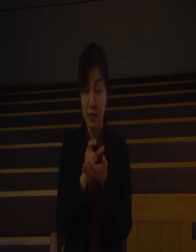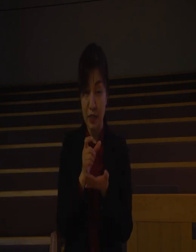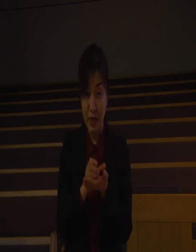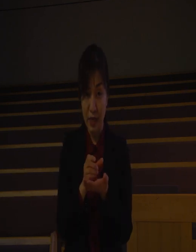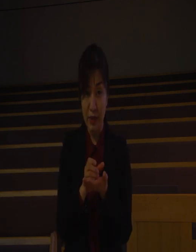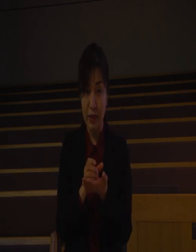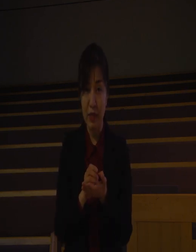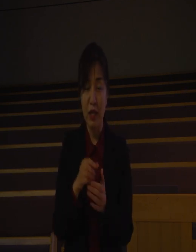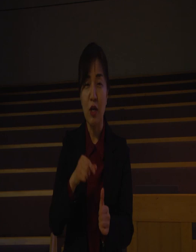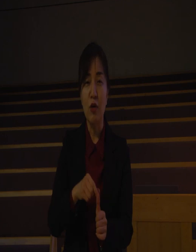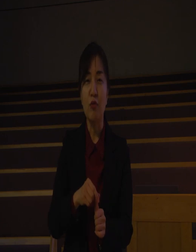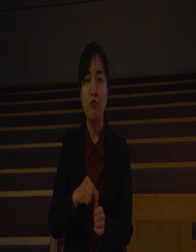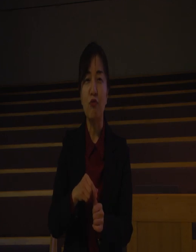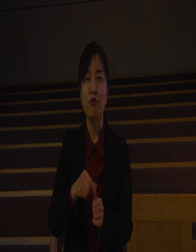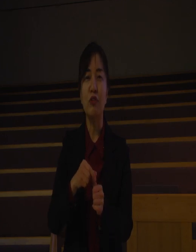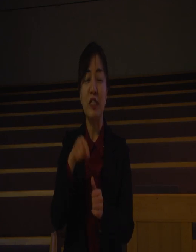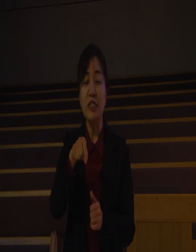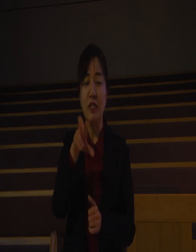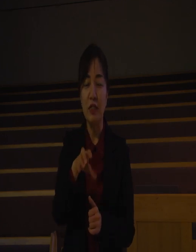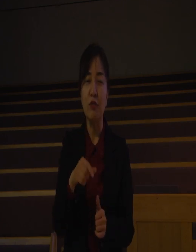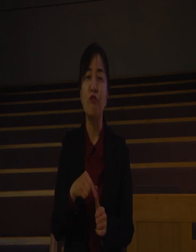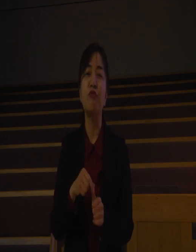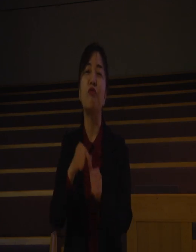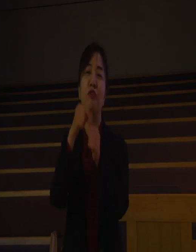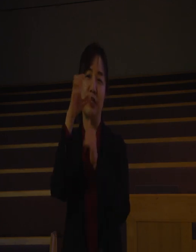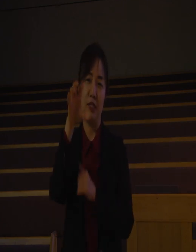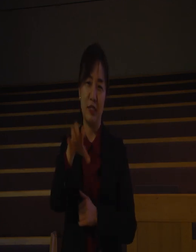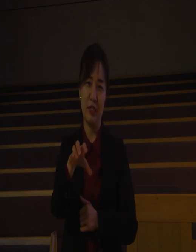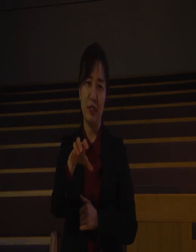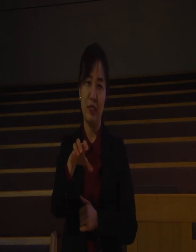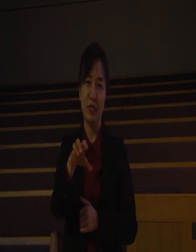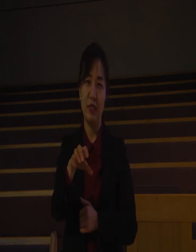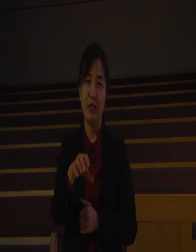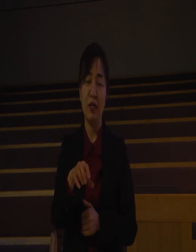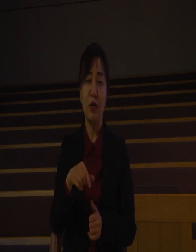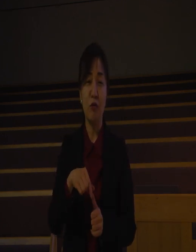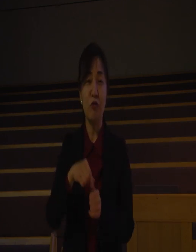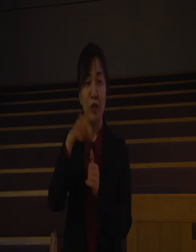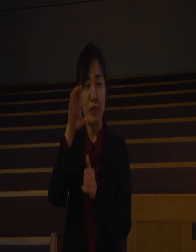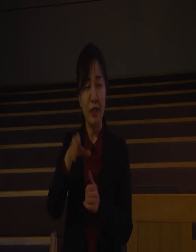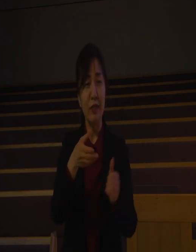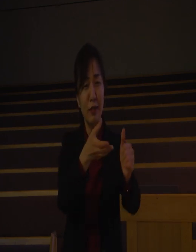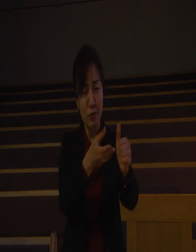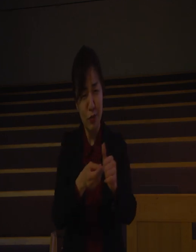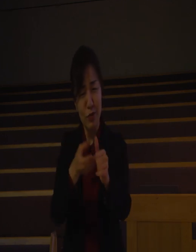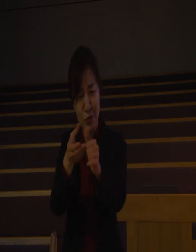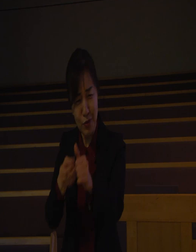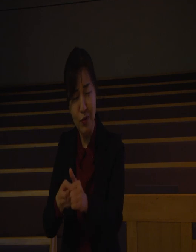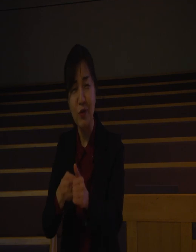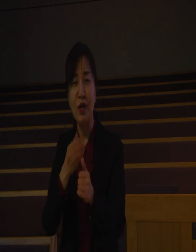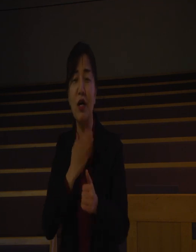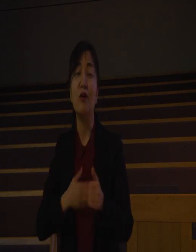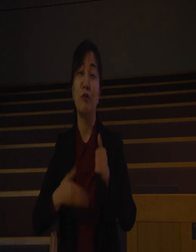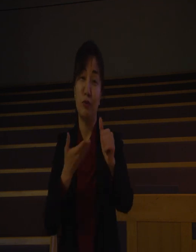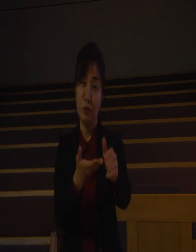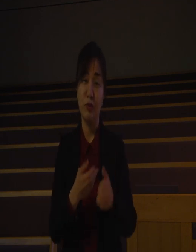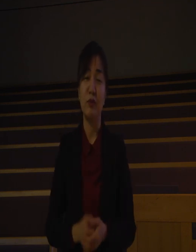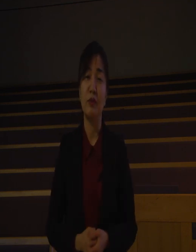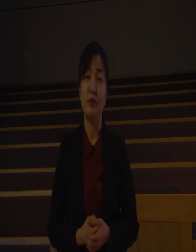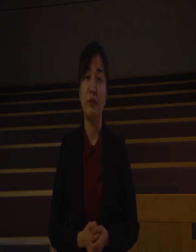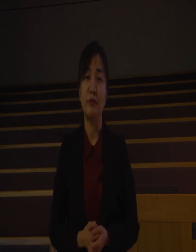그 자리가 구원의 만찬의 자리요, 또 주님께서 구원의 자리로 초청하는 자리라는 것을 말씀하십니다.